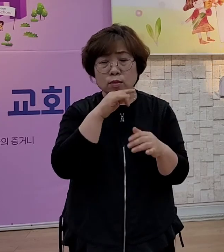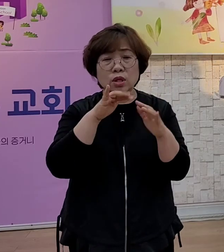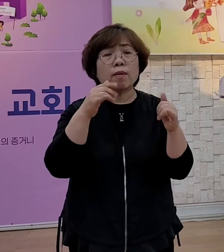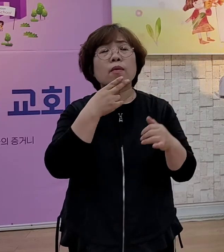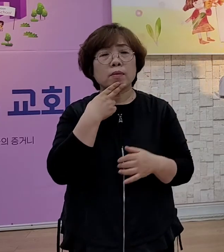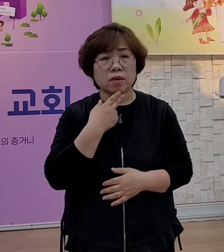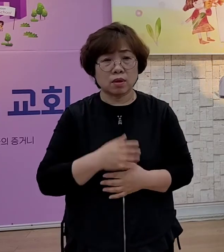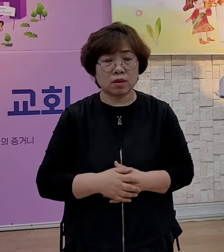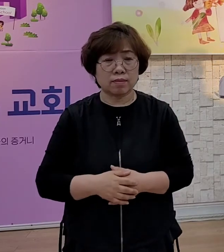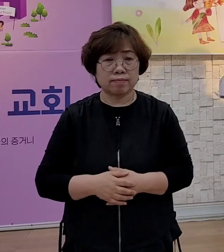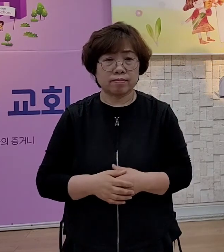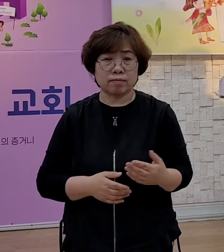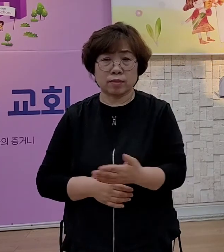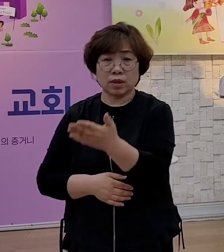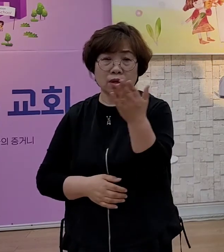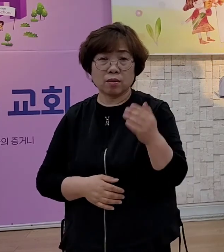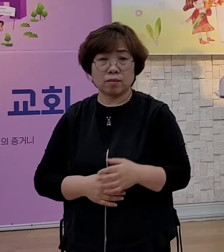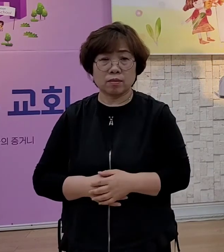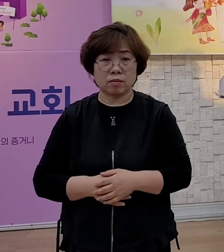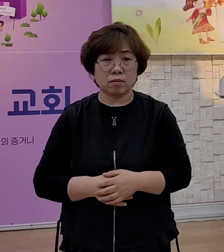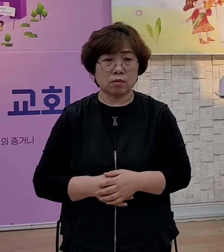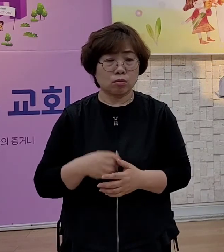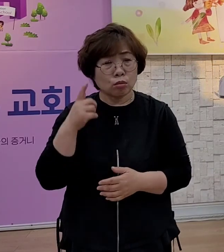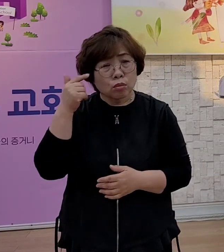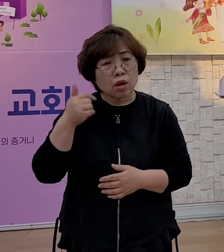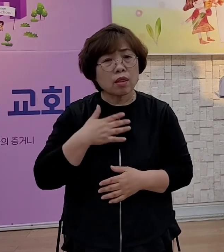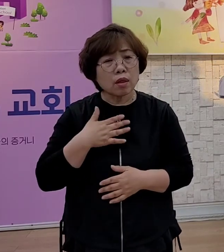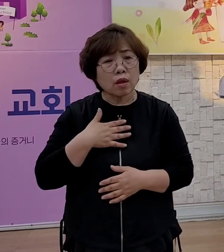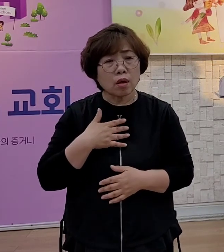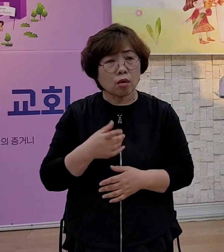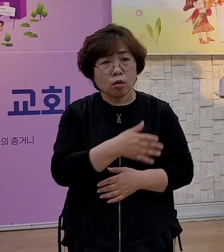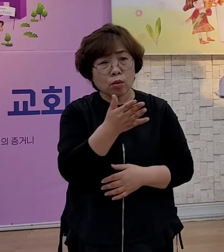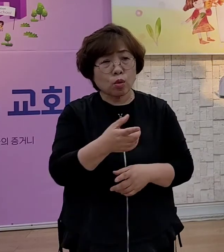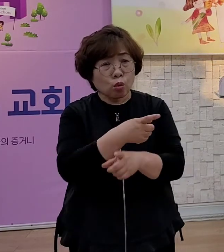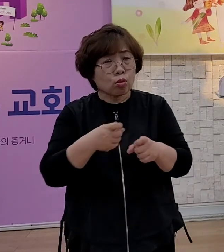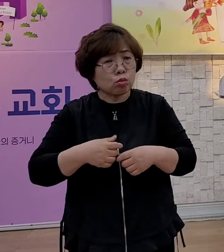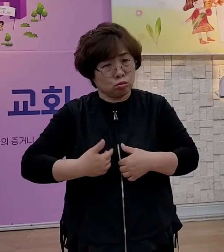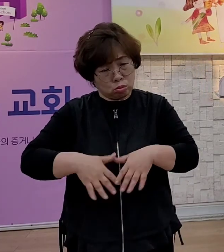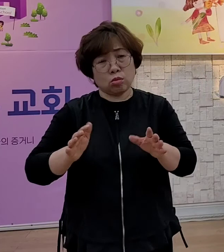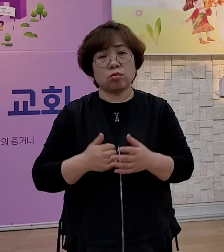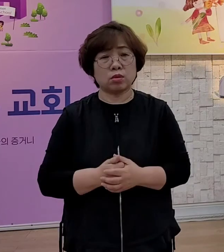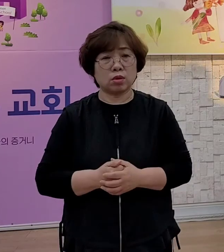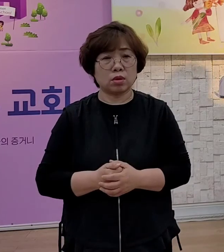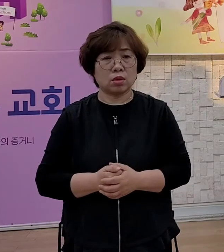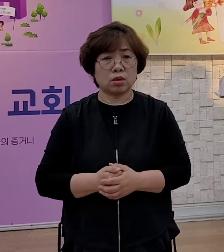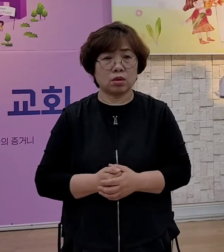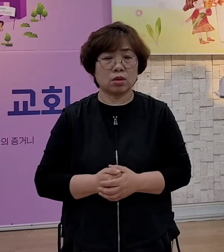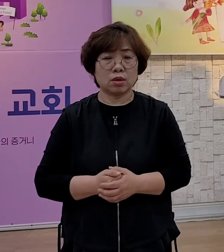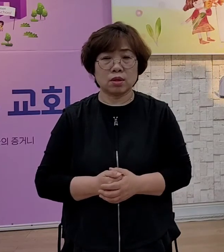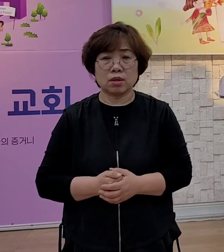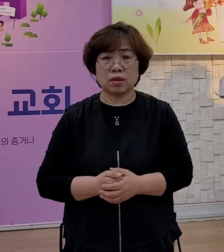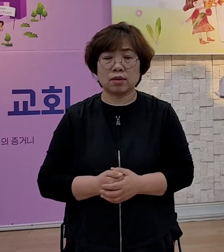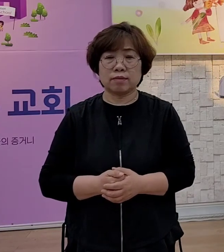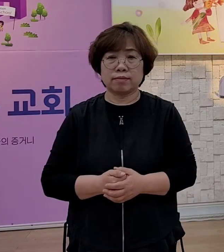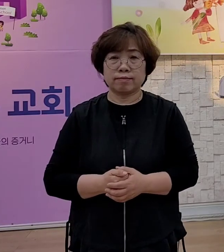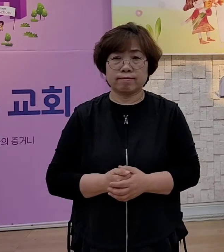제가 뭐 하려고 이런 분들하고 원수지간을 맺겠어요? 그런 미친 목사는 없습니다.